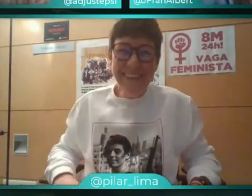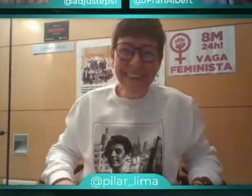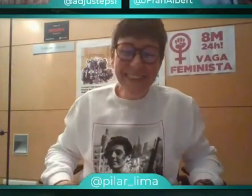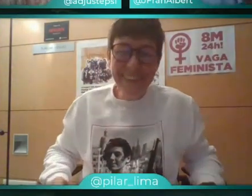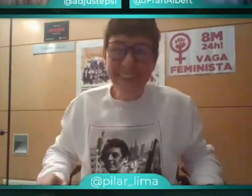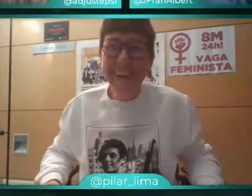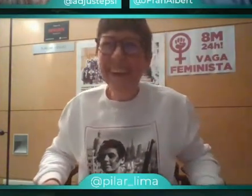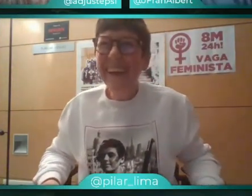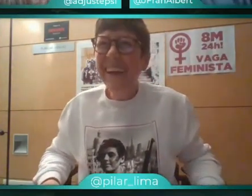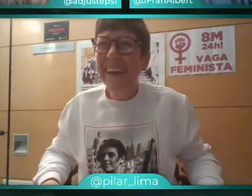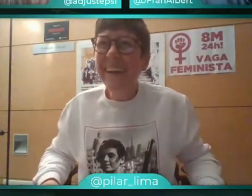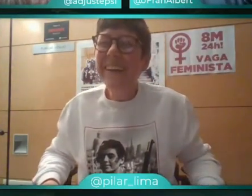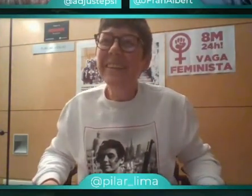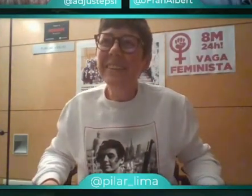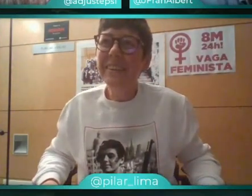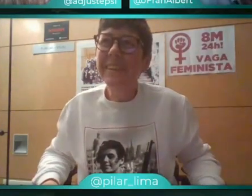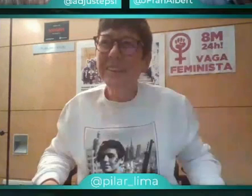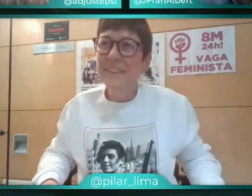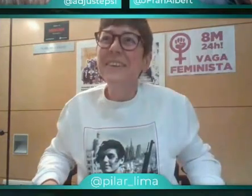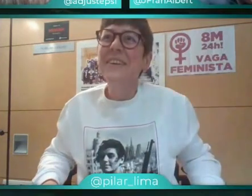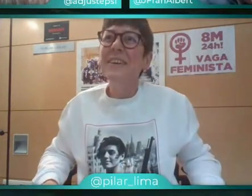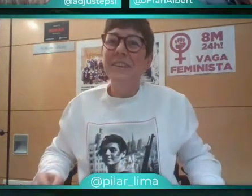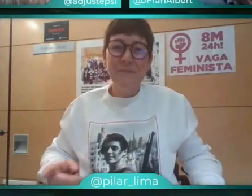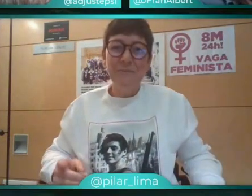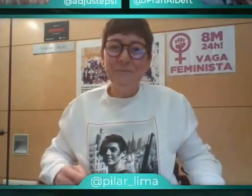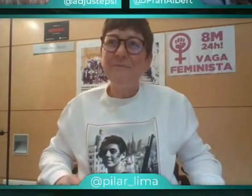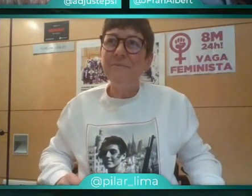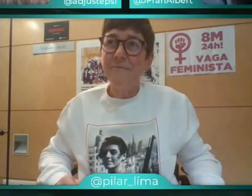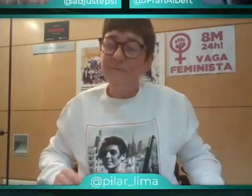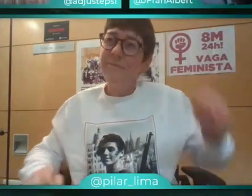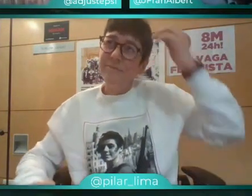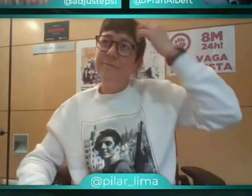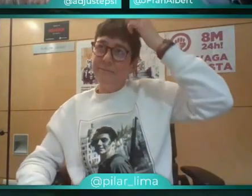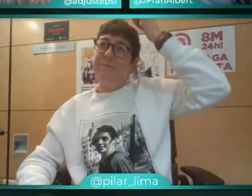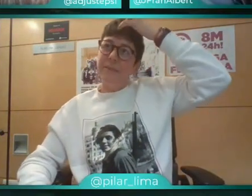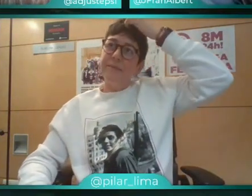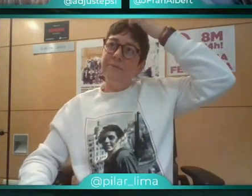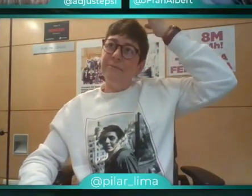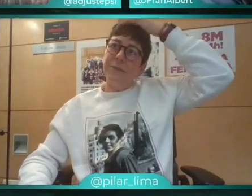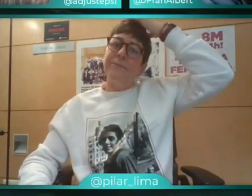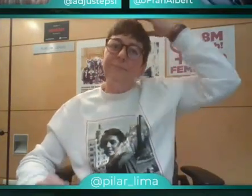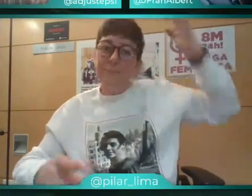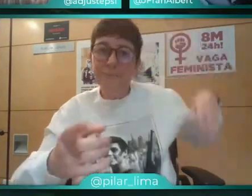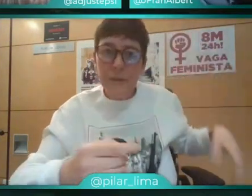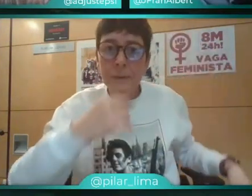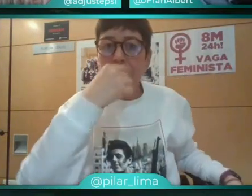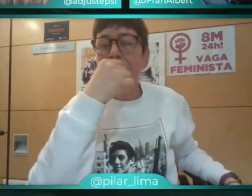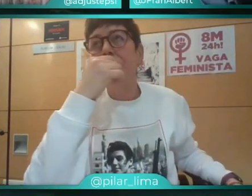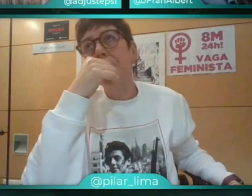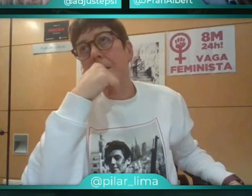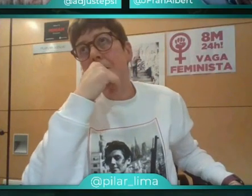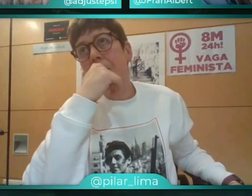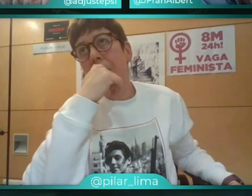pues pues nada ya queremos que creo que valdría la pena entrar un poco no en dar un poco en materia